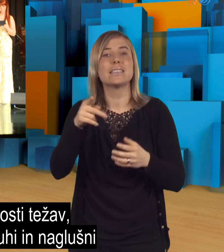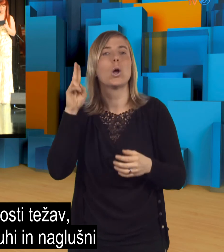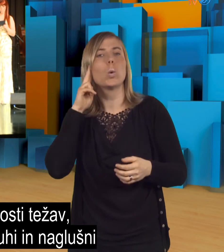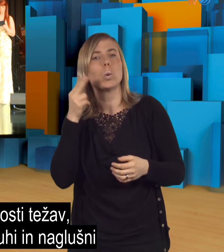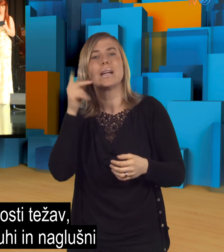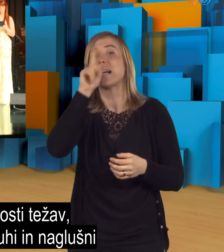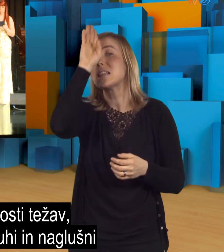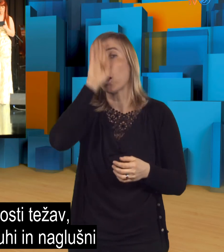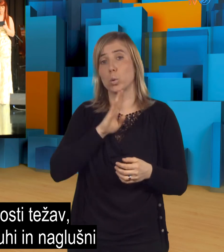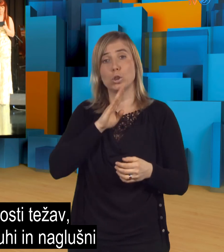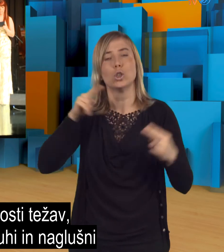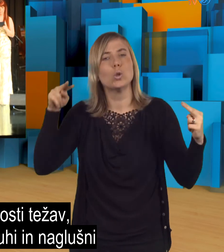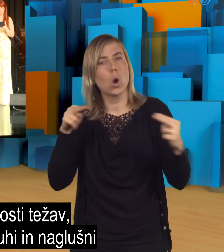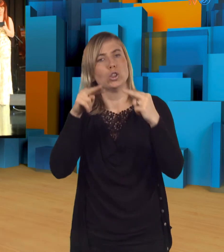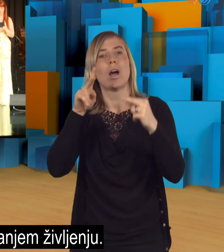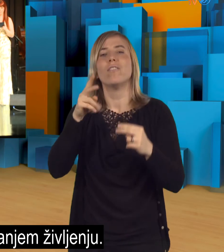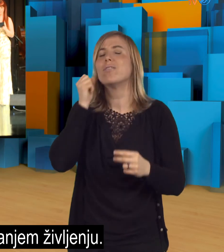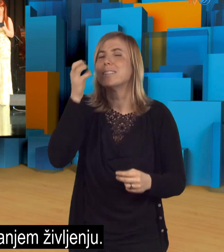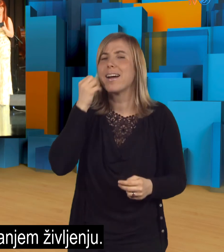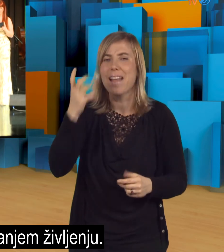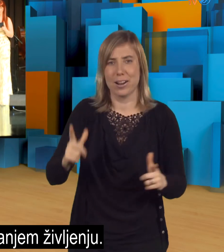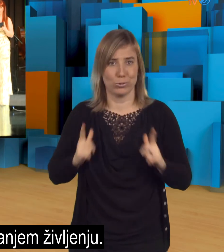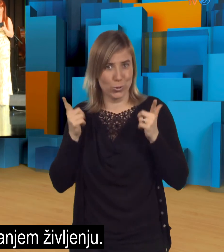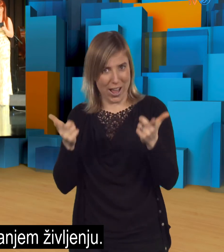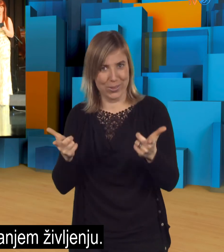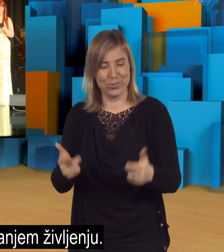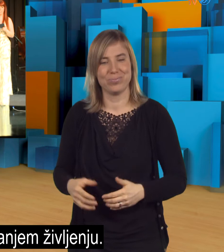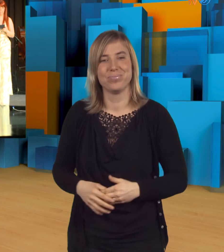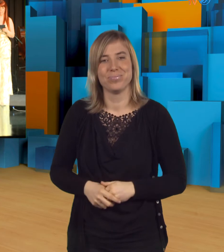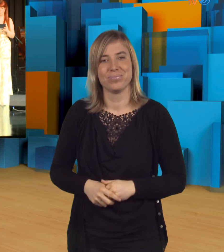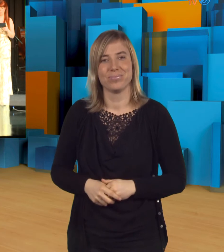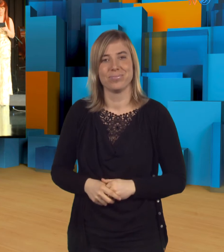katerimi se gluhi in naglušni soočajo v vsakdanjem življenju.